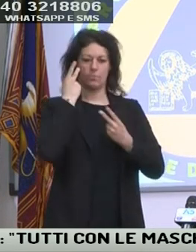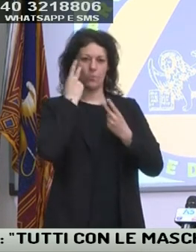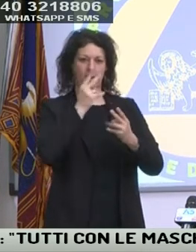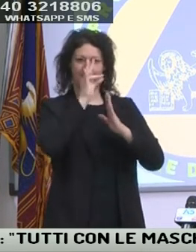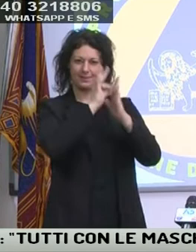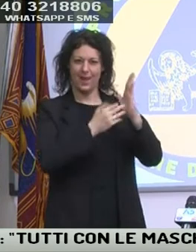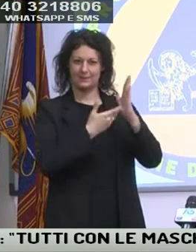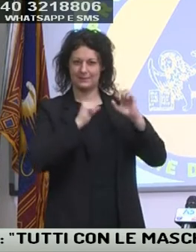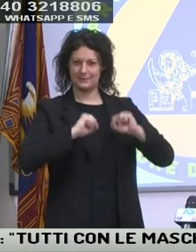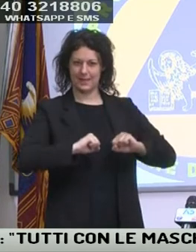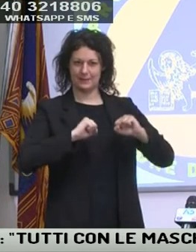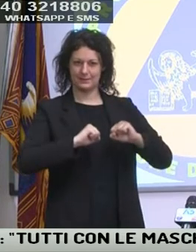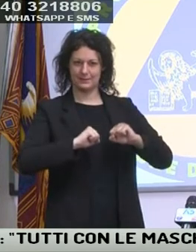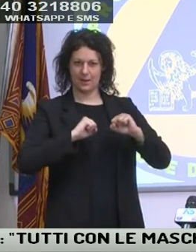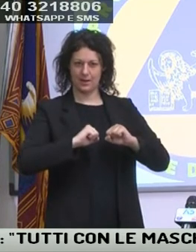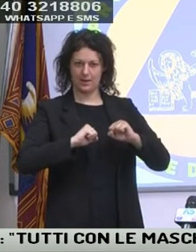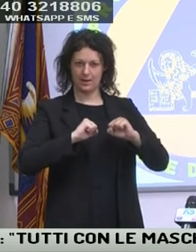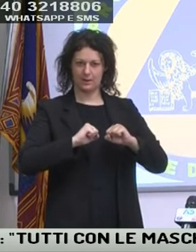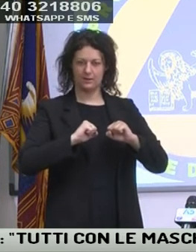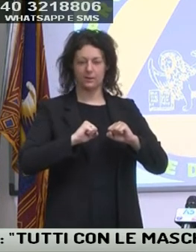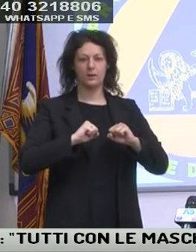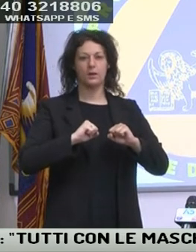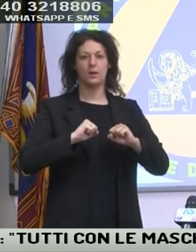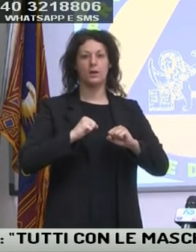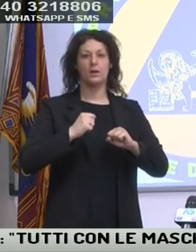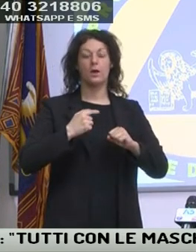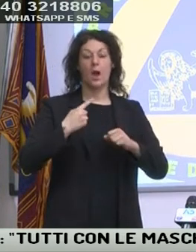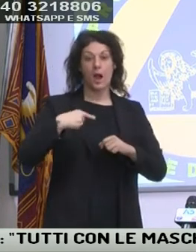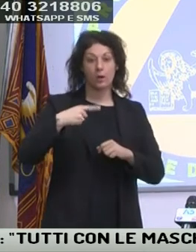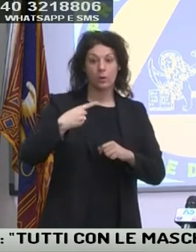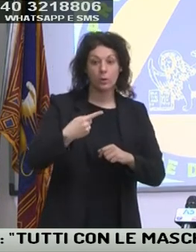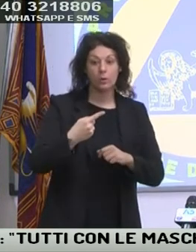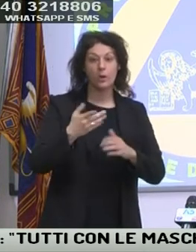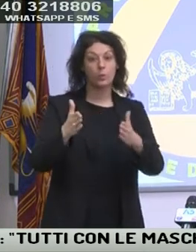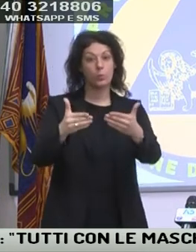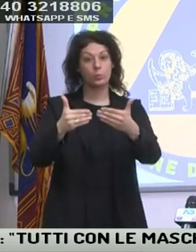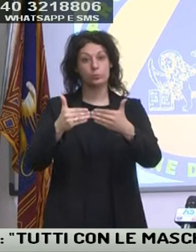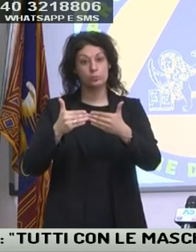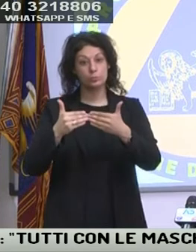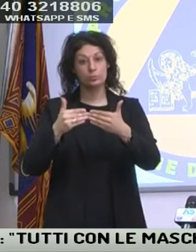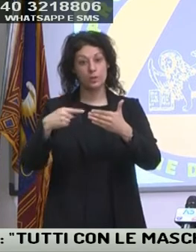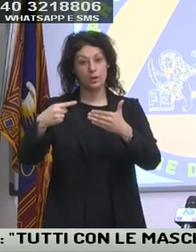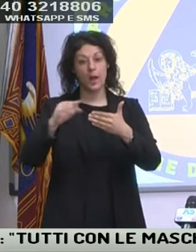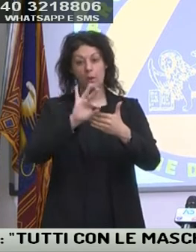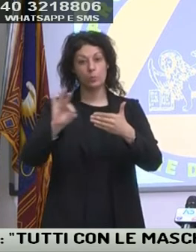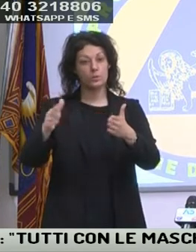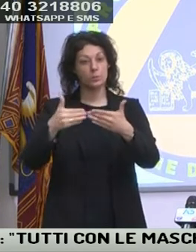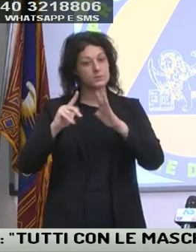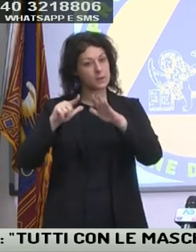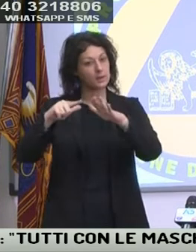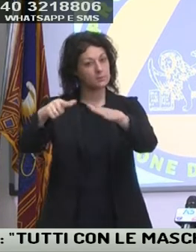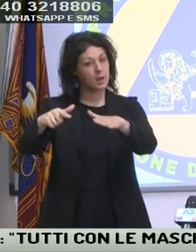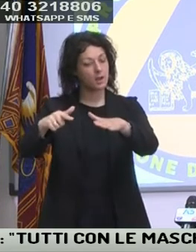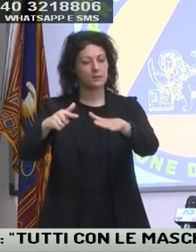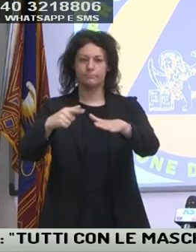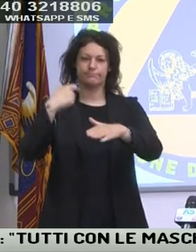oggi, di pensare ancora che alcune chiusure possano permanere ancora per settimane. C'è stata con